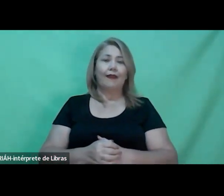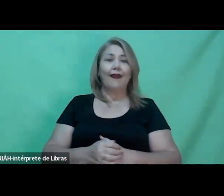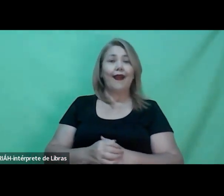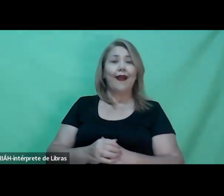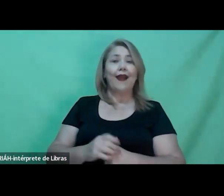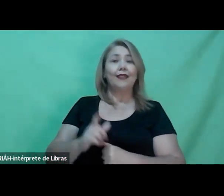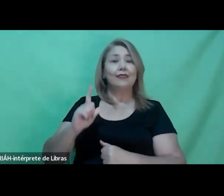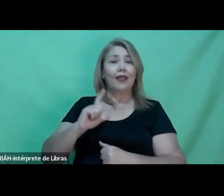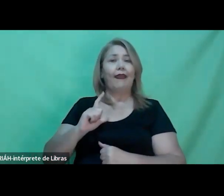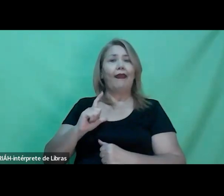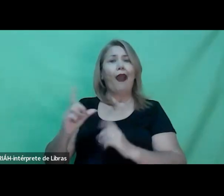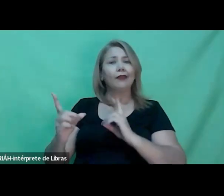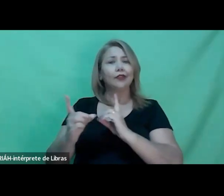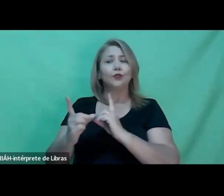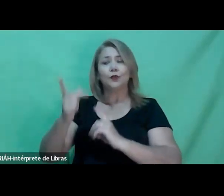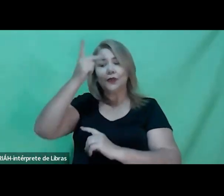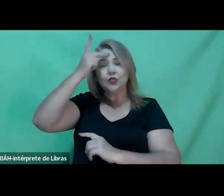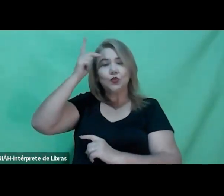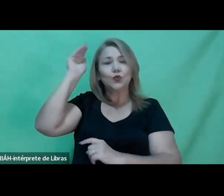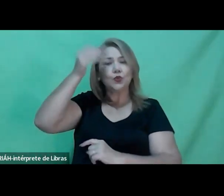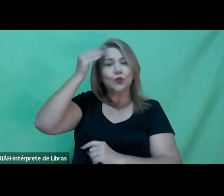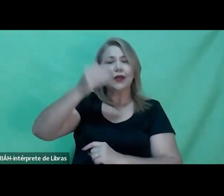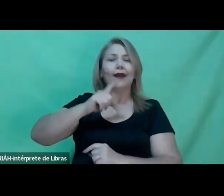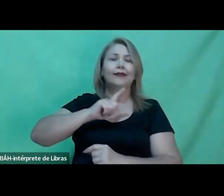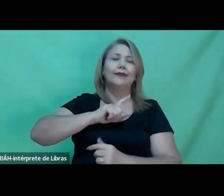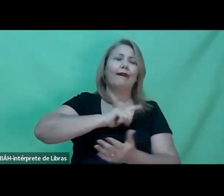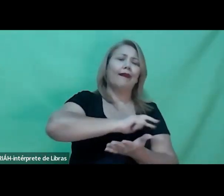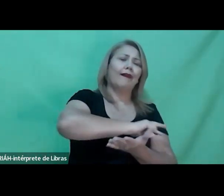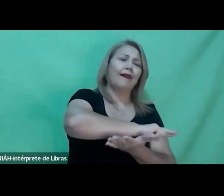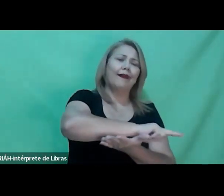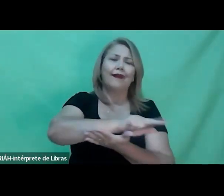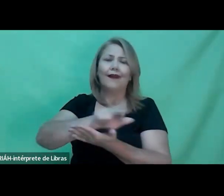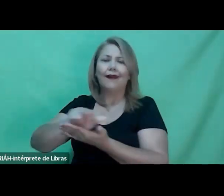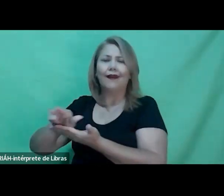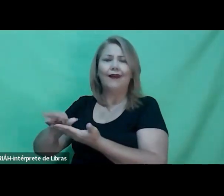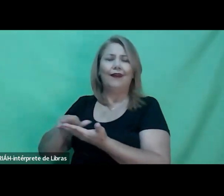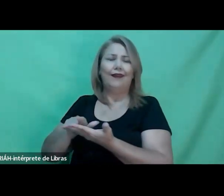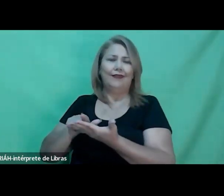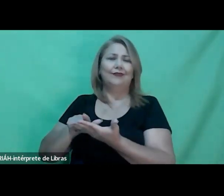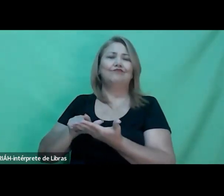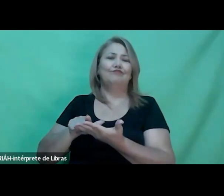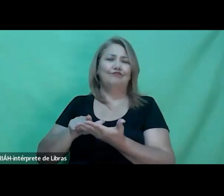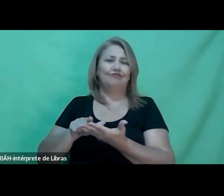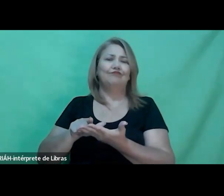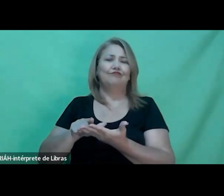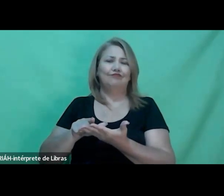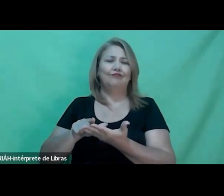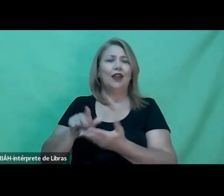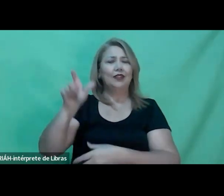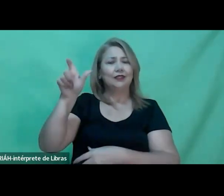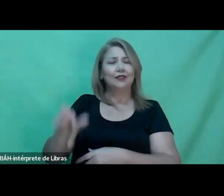cuenta la diversidad tan amplia que puede encontrarse entre entre las personas